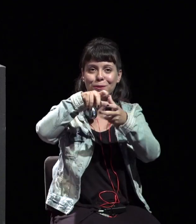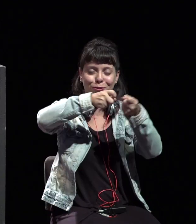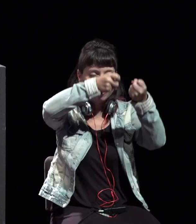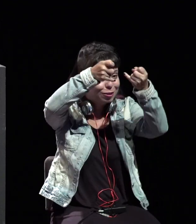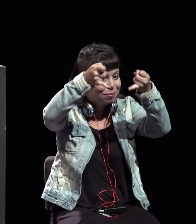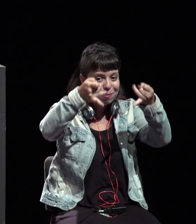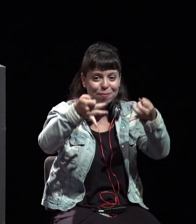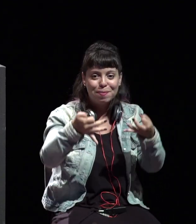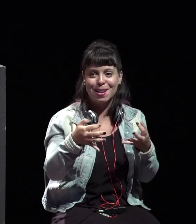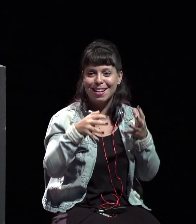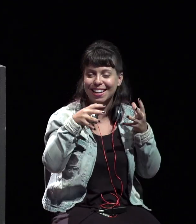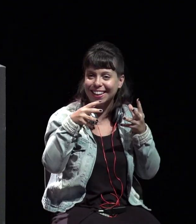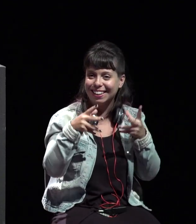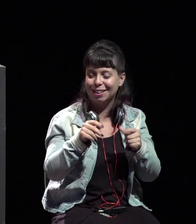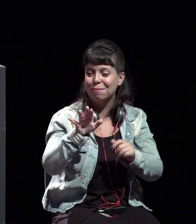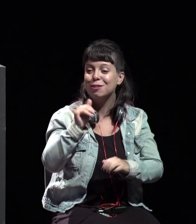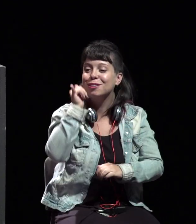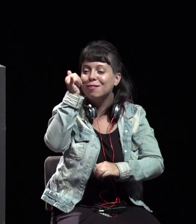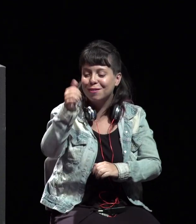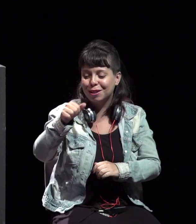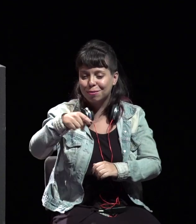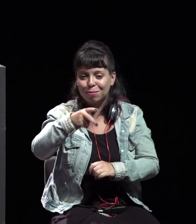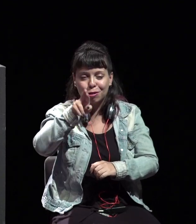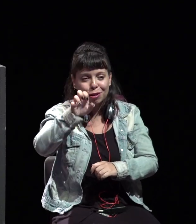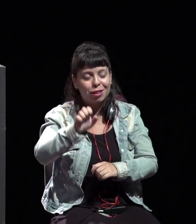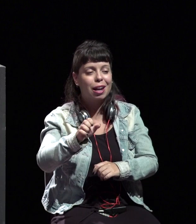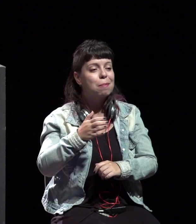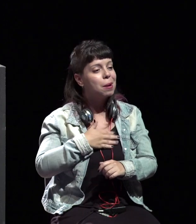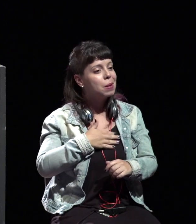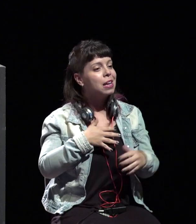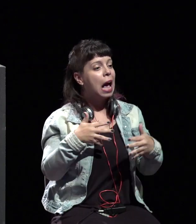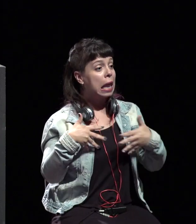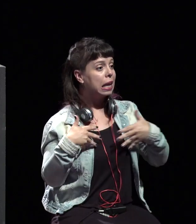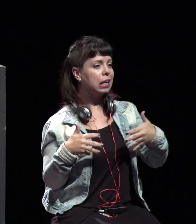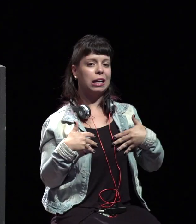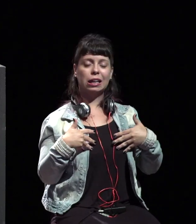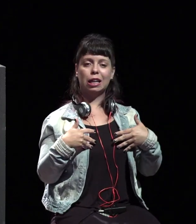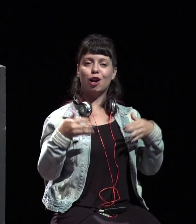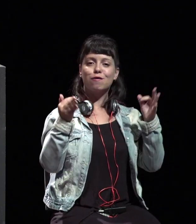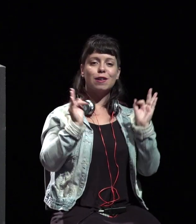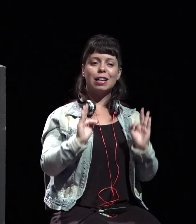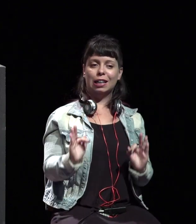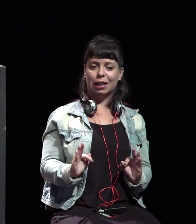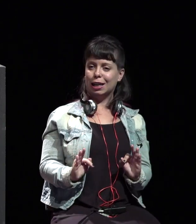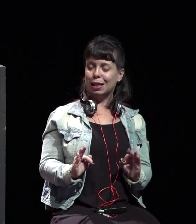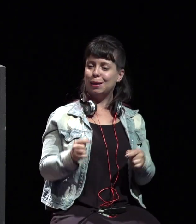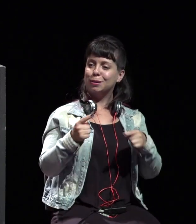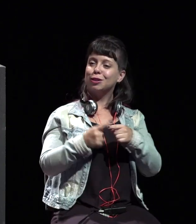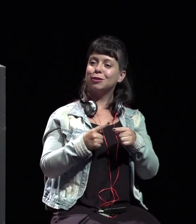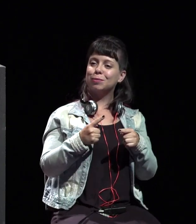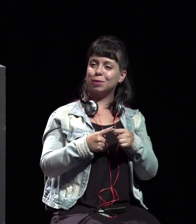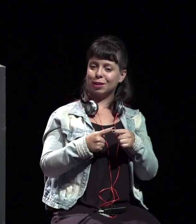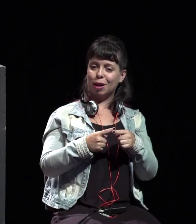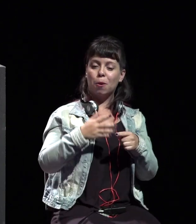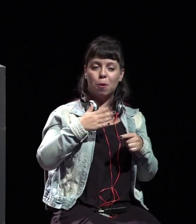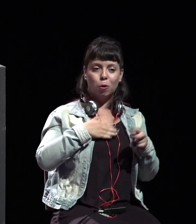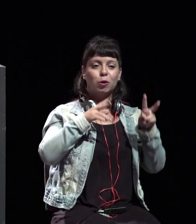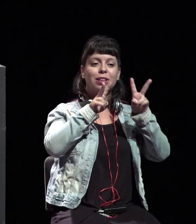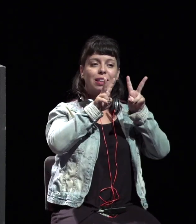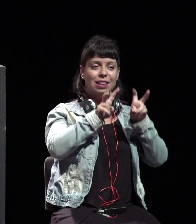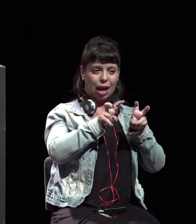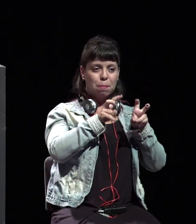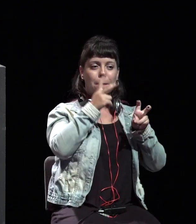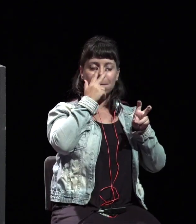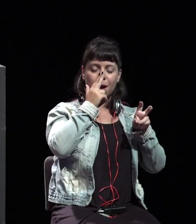André que uma das minhas alegrias e felicidades é porque o tema ele incide no mundo contemporâneo, que